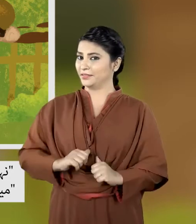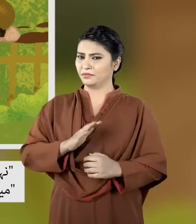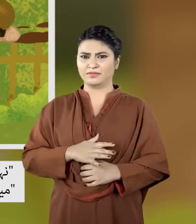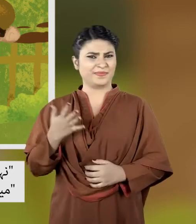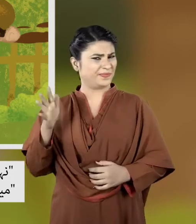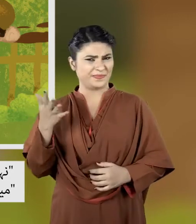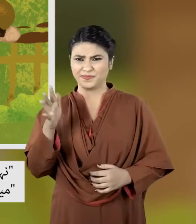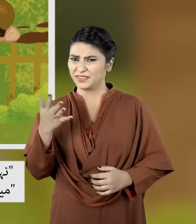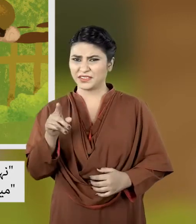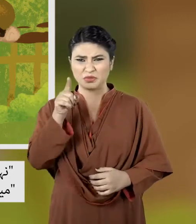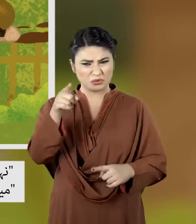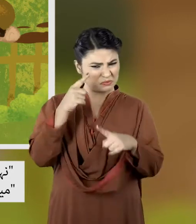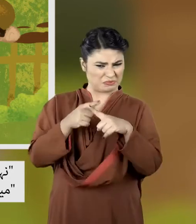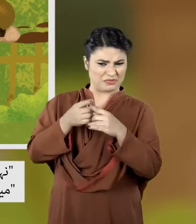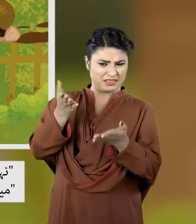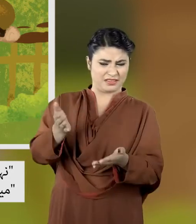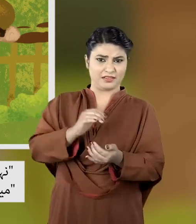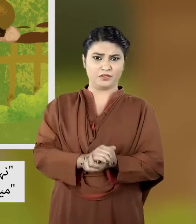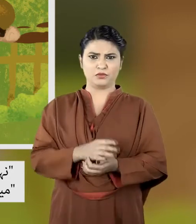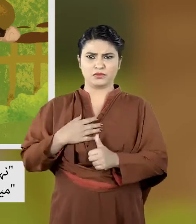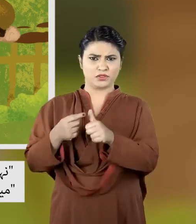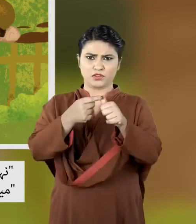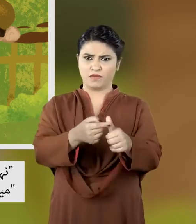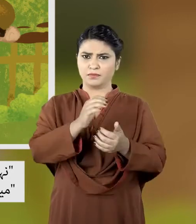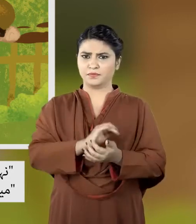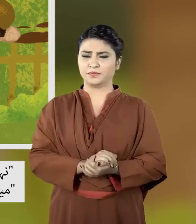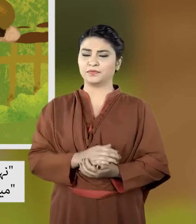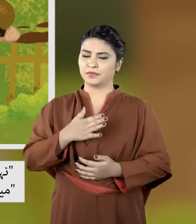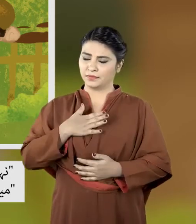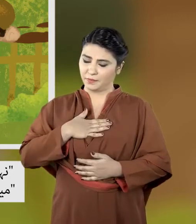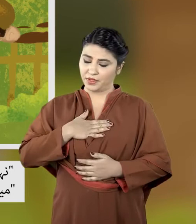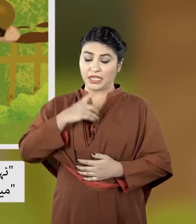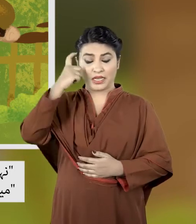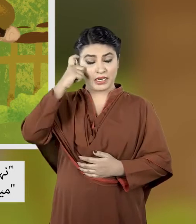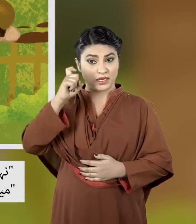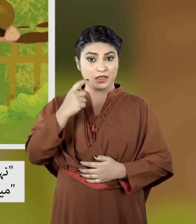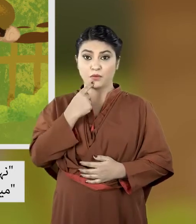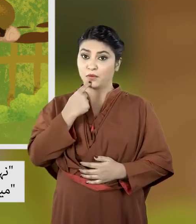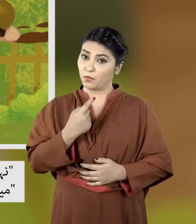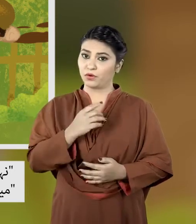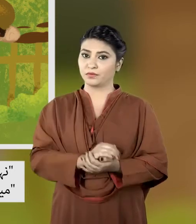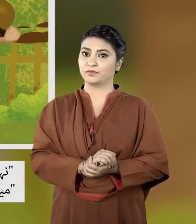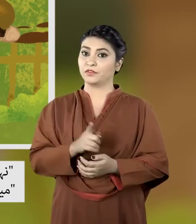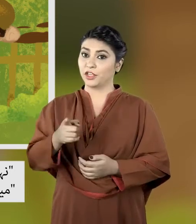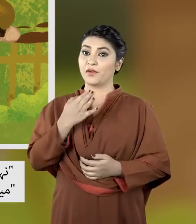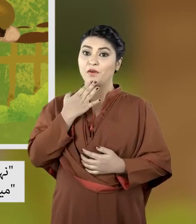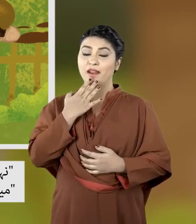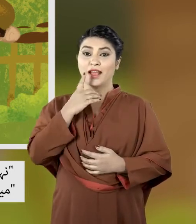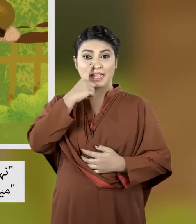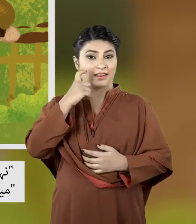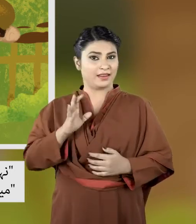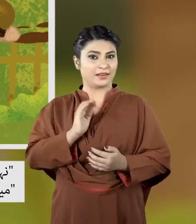نہیں نہیں نہیں، تم غلط ہو، اس نے جواب دیا، میں بالکل یقین رکھتا ہوں کہ وہ نیلے رنگ کا تھا۔